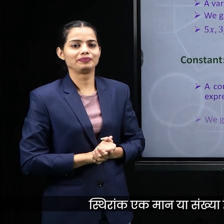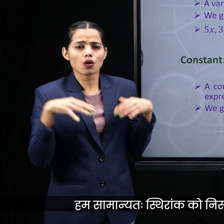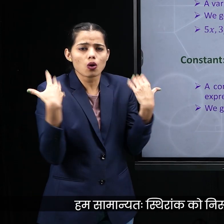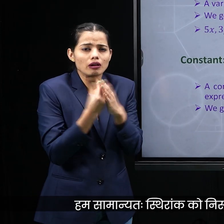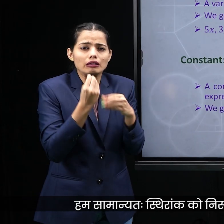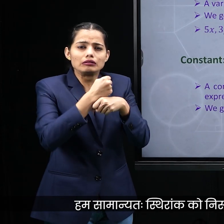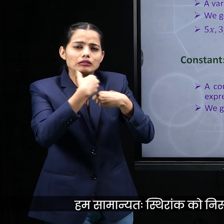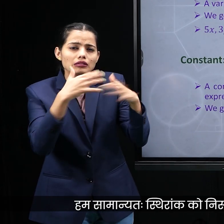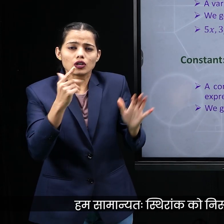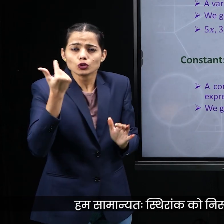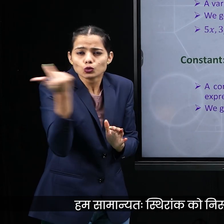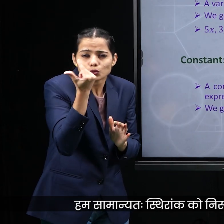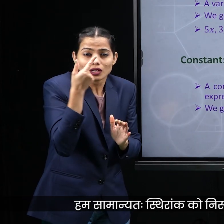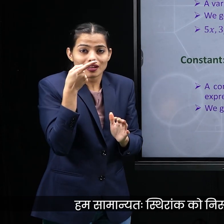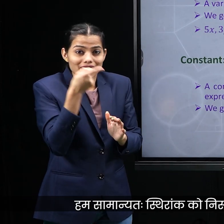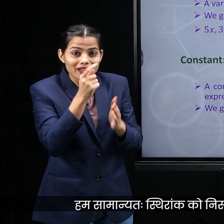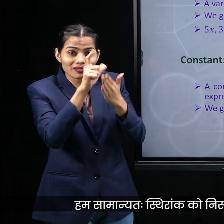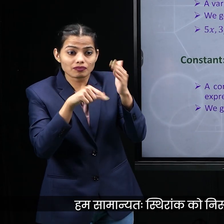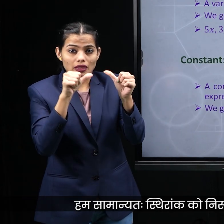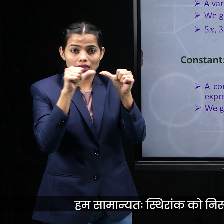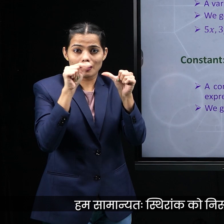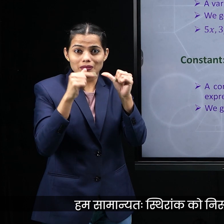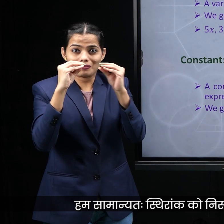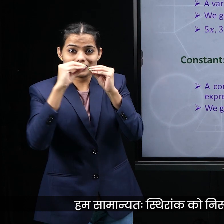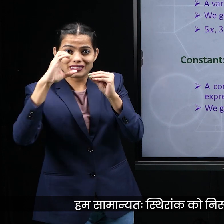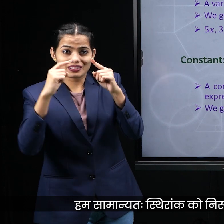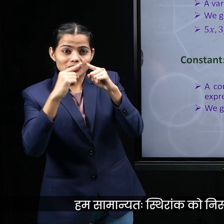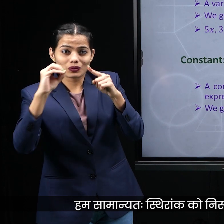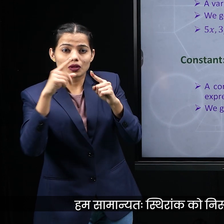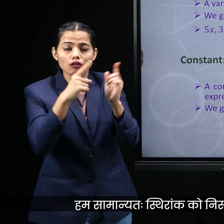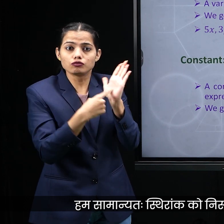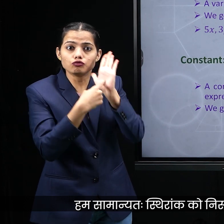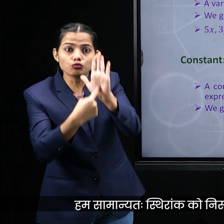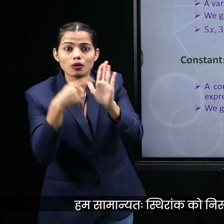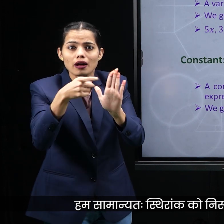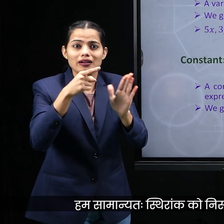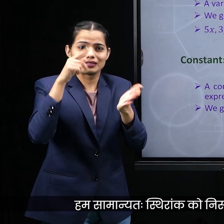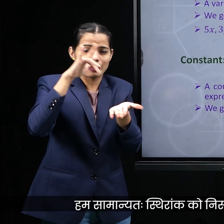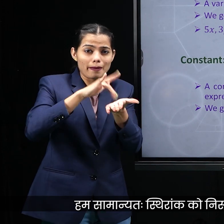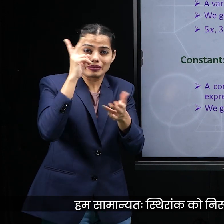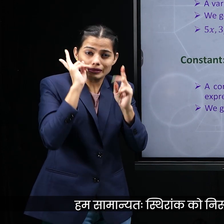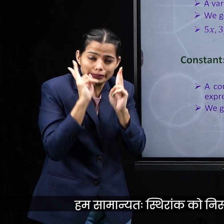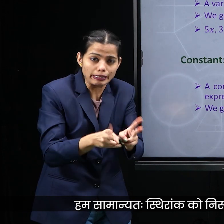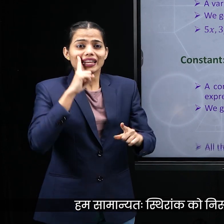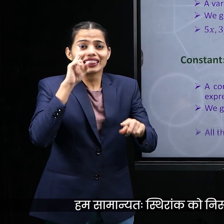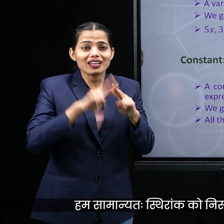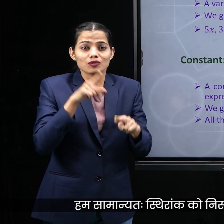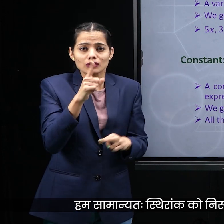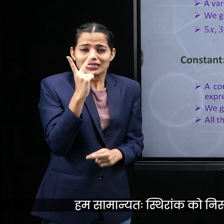हम सामान्यतः स्थिरांक को निरूपित करने के लिए a, b, c अक्षरों का उपयोग करते